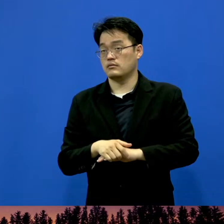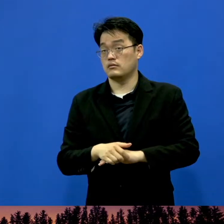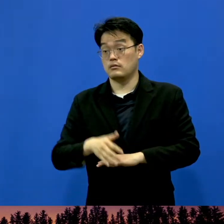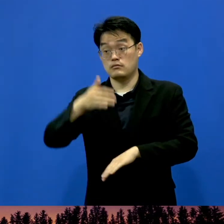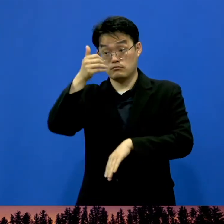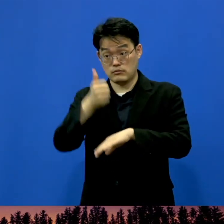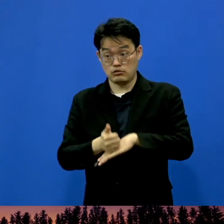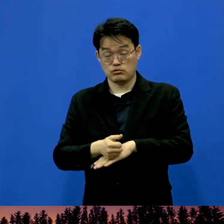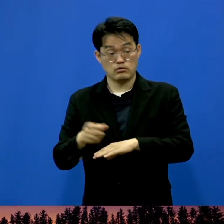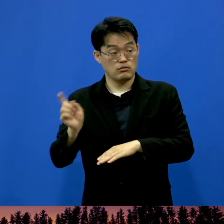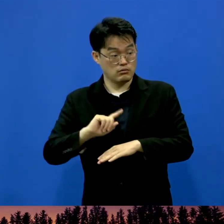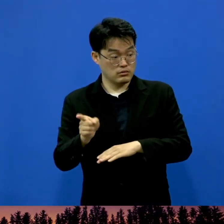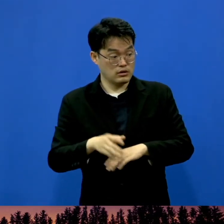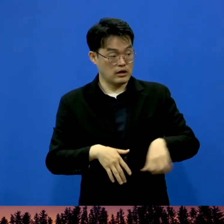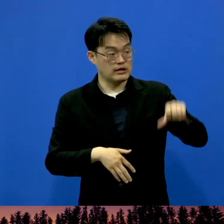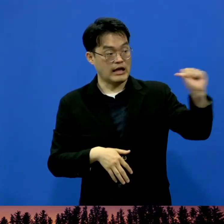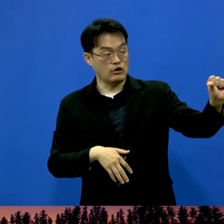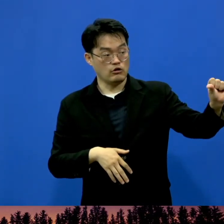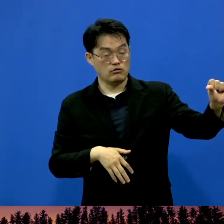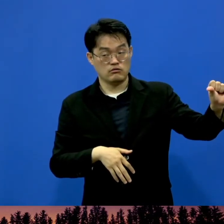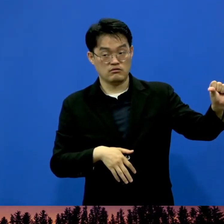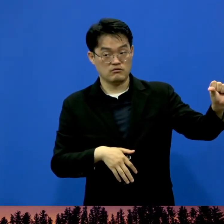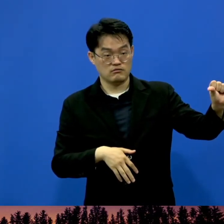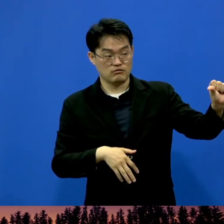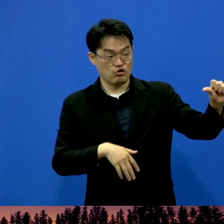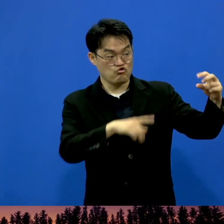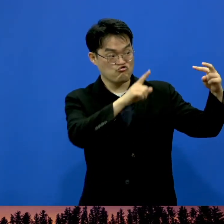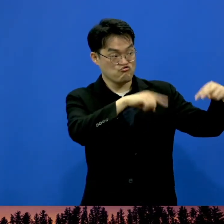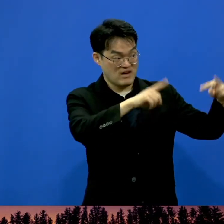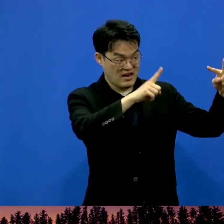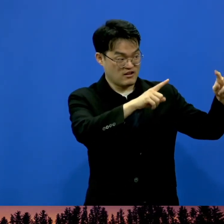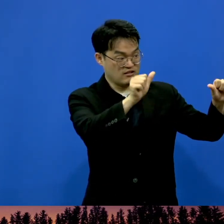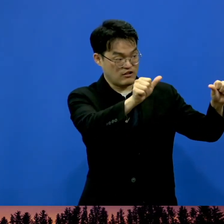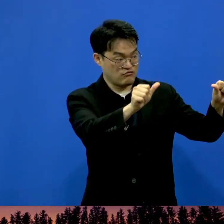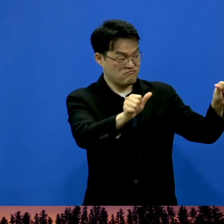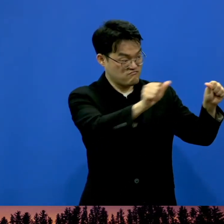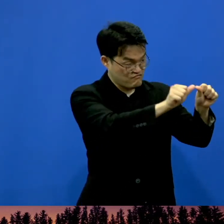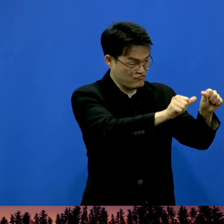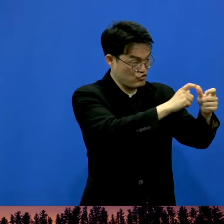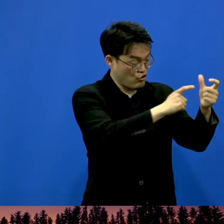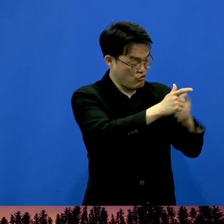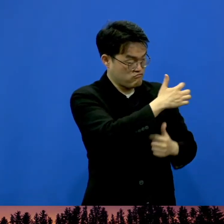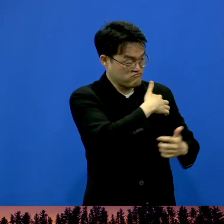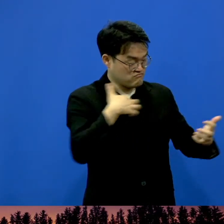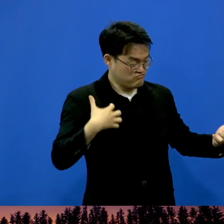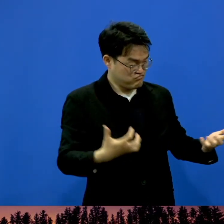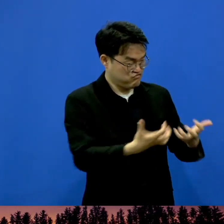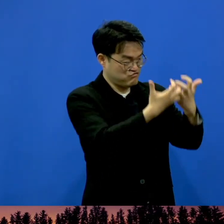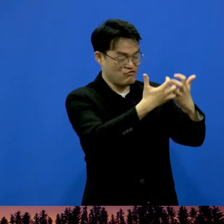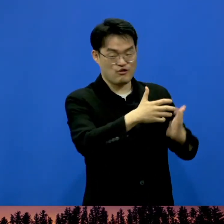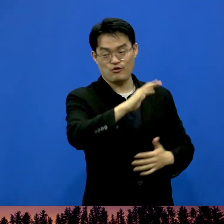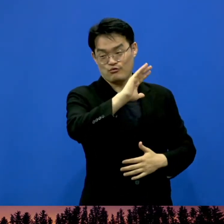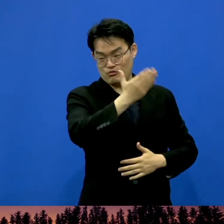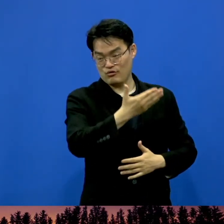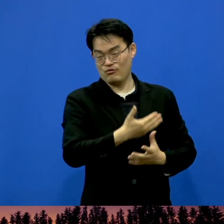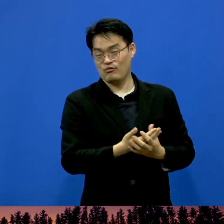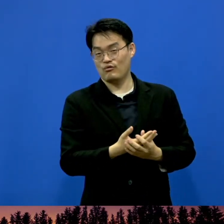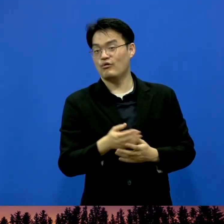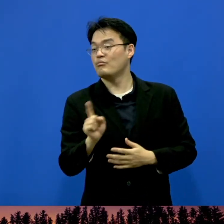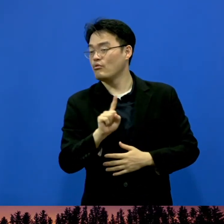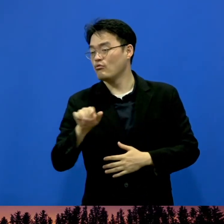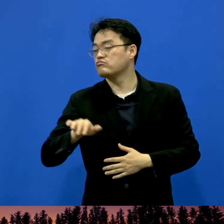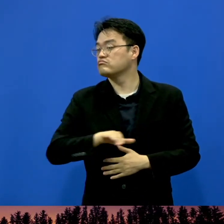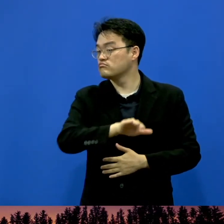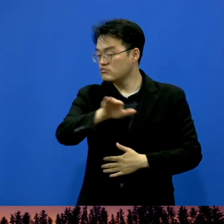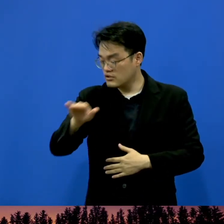5달란트 더 주잖아요. 그리고 더 풍족하게 되고. 그러니까 소화만 우리가 할 수 있다면,